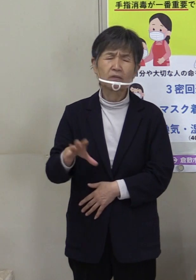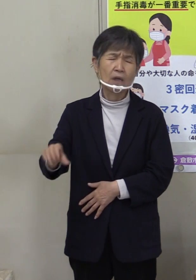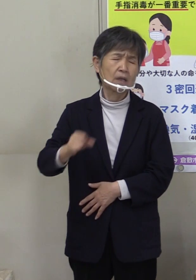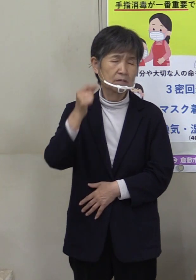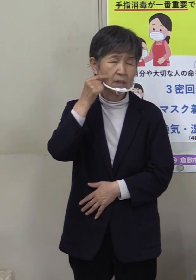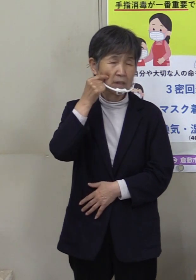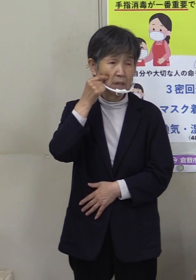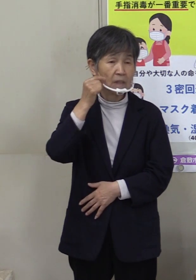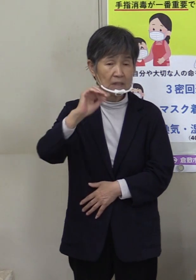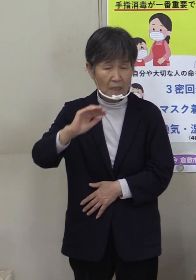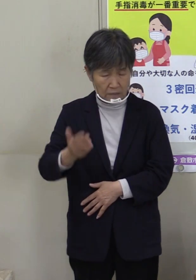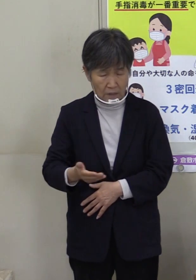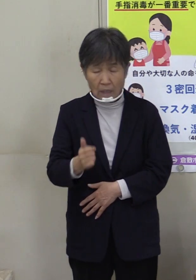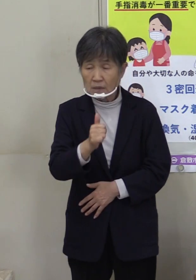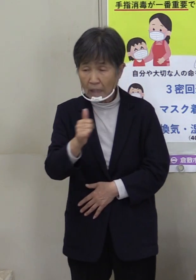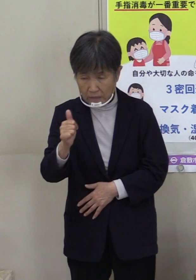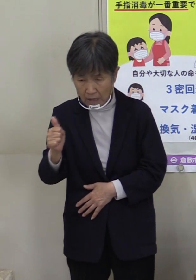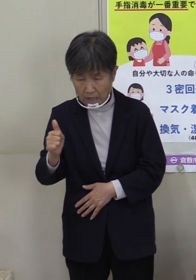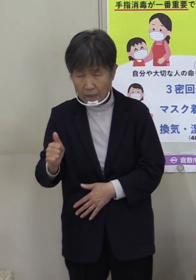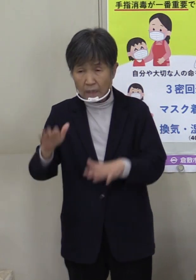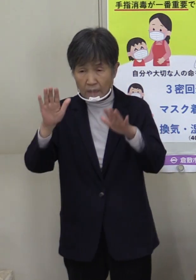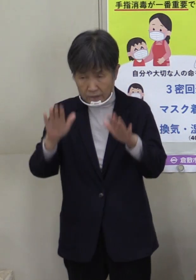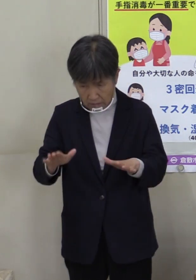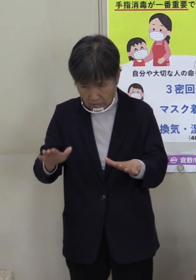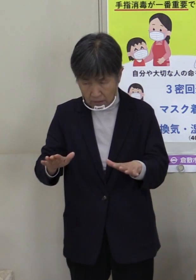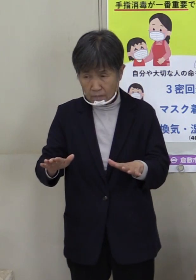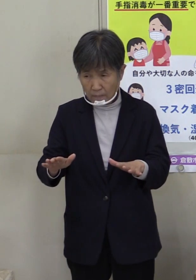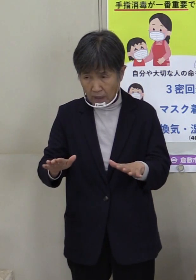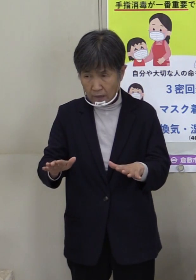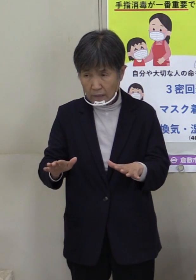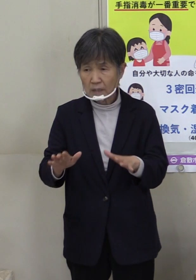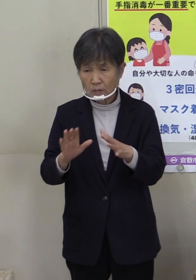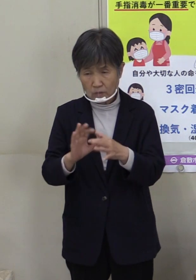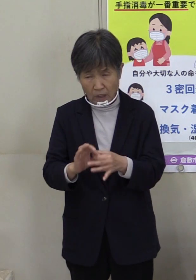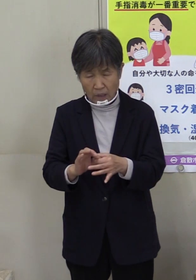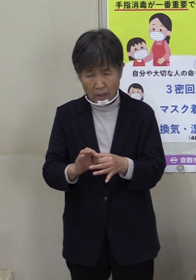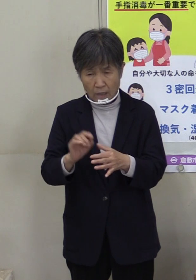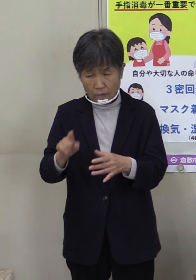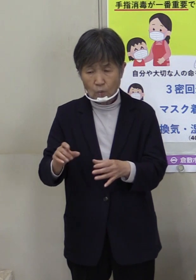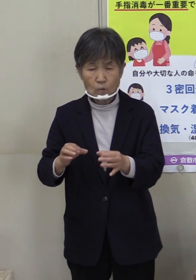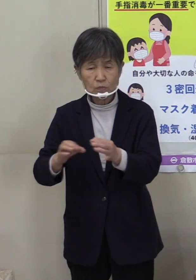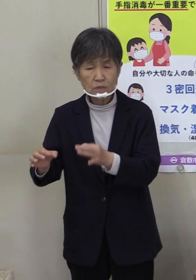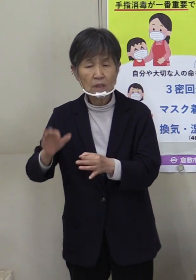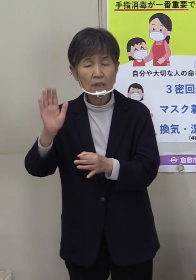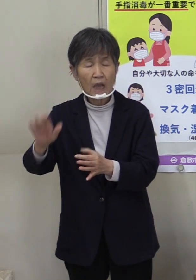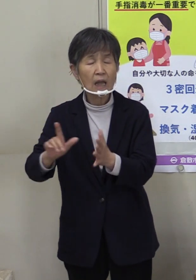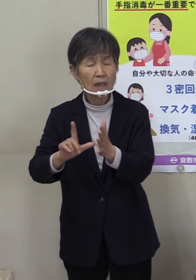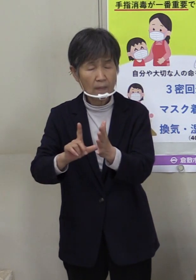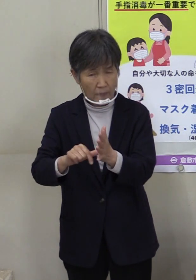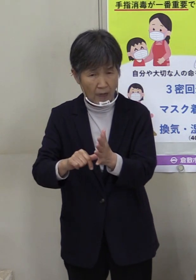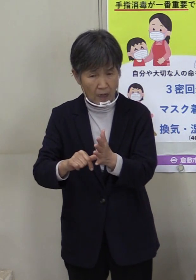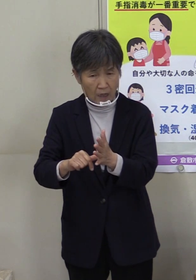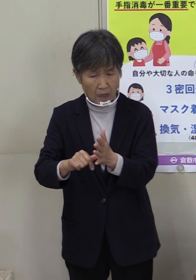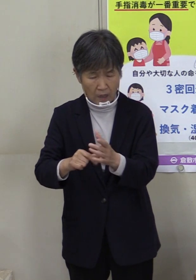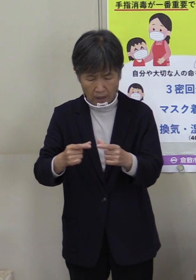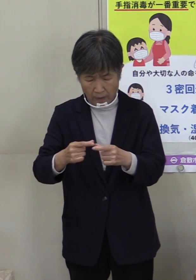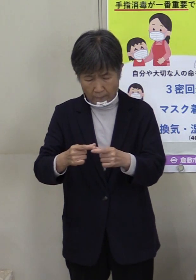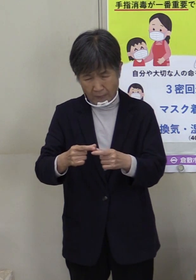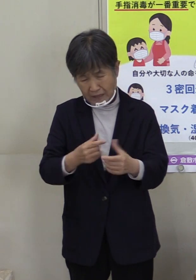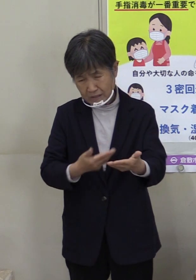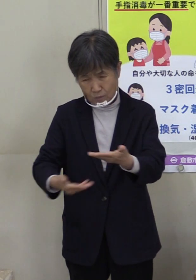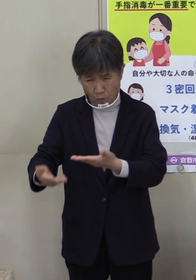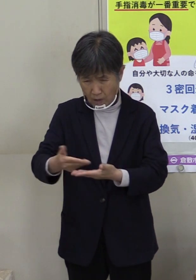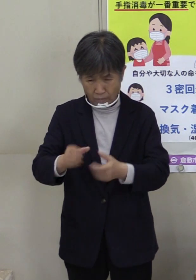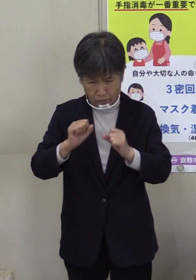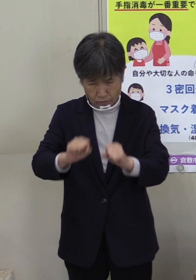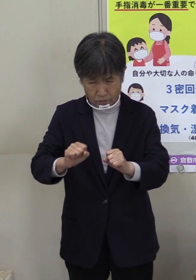ません。ただ、まあ、今のご時世でございますので、まあ、こういう店であれば、まあまあ、名刺交換をするかどうかは